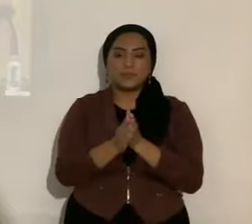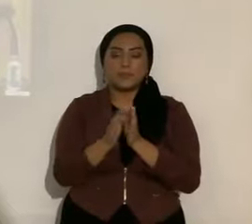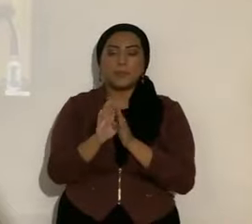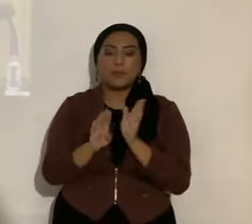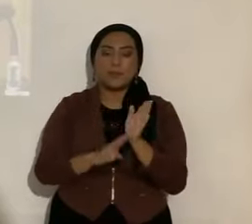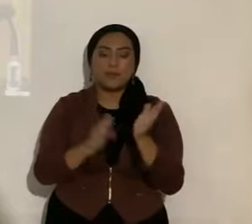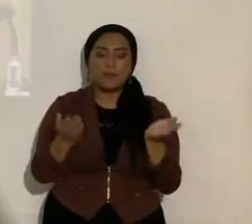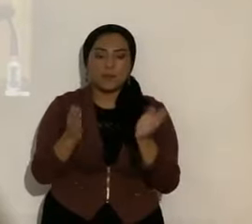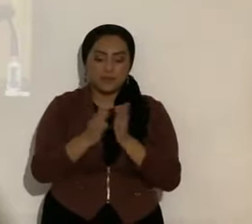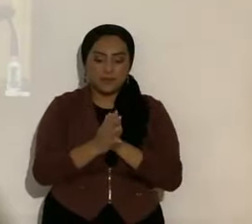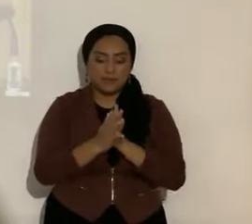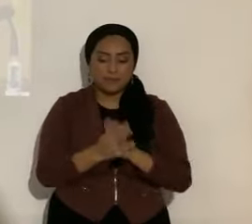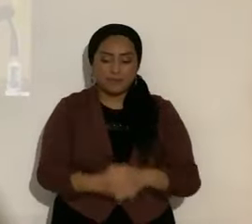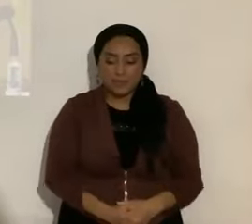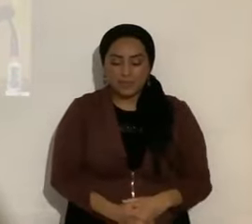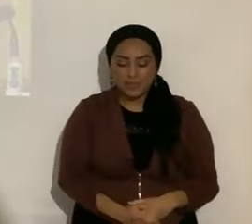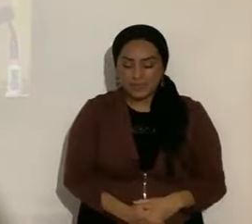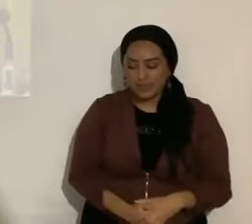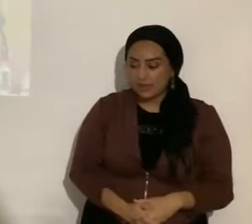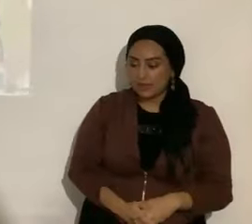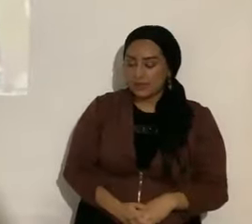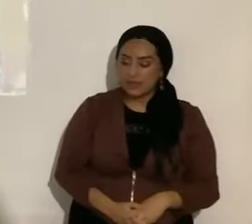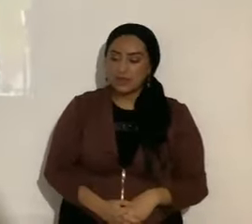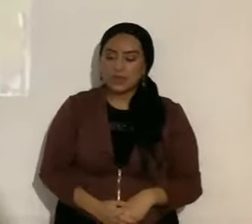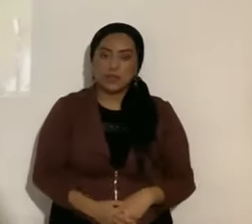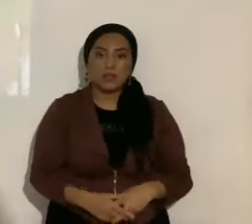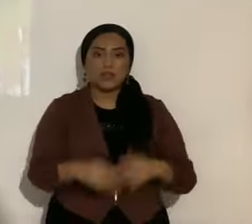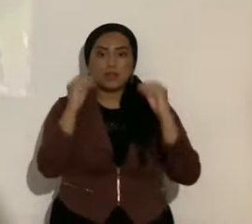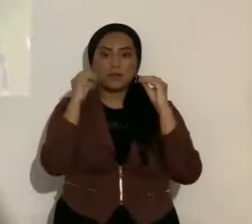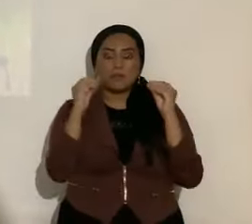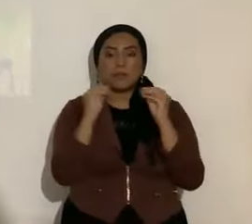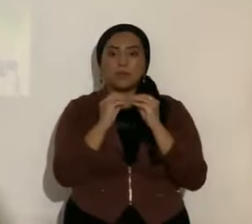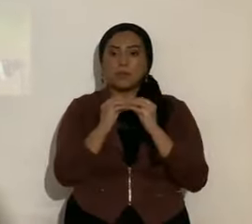dejen sus apuntes y les voy a ministrar otro poquito más.